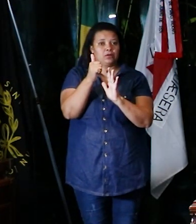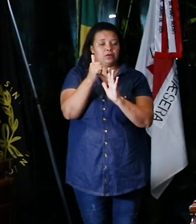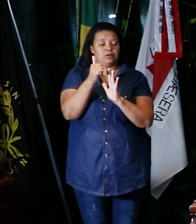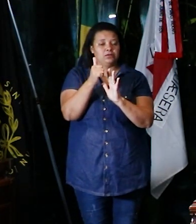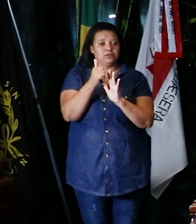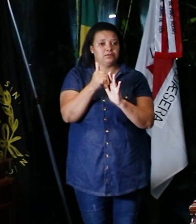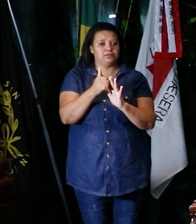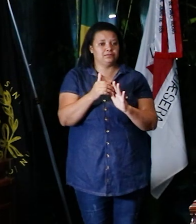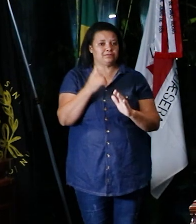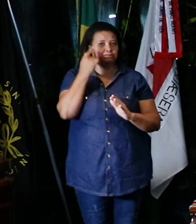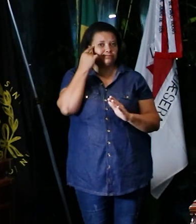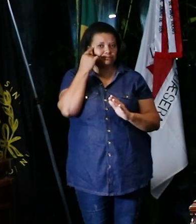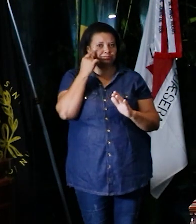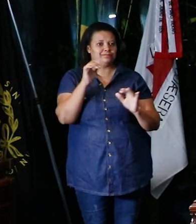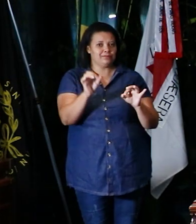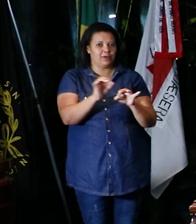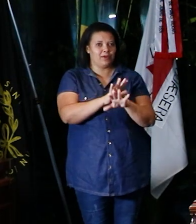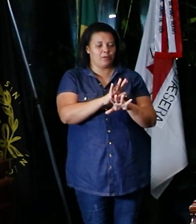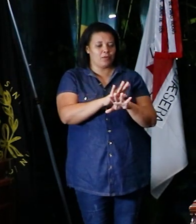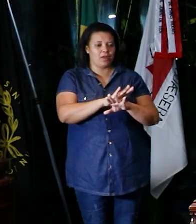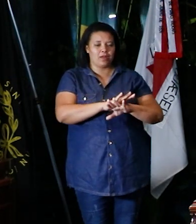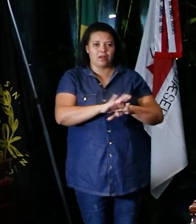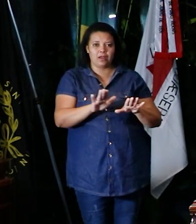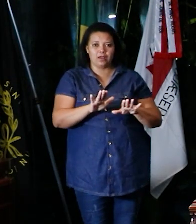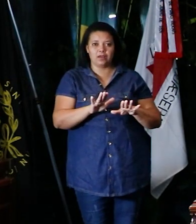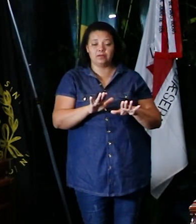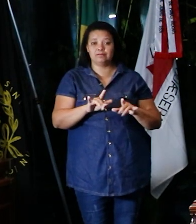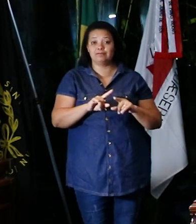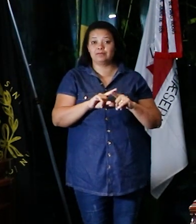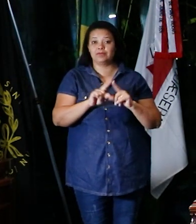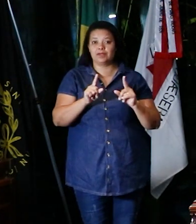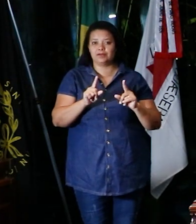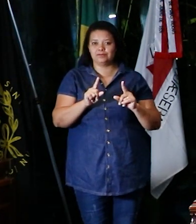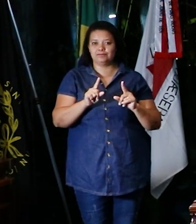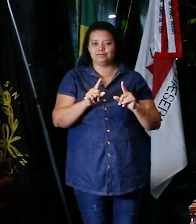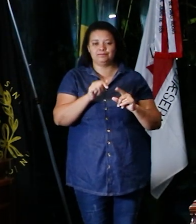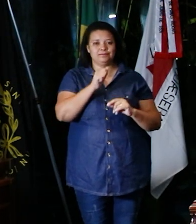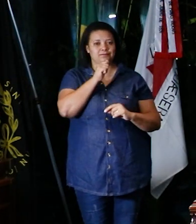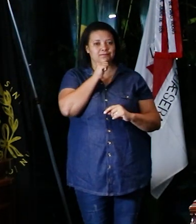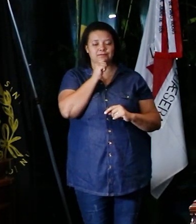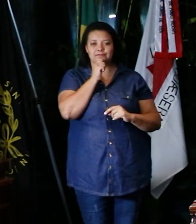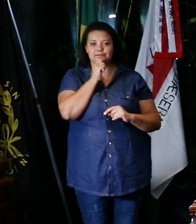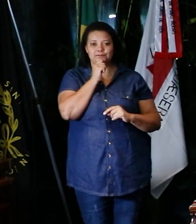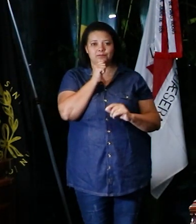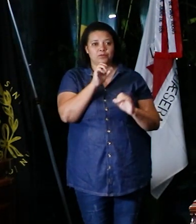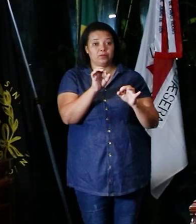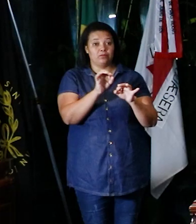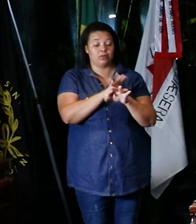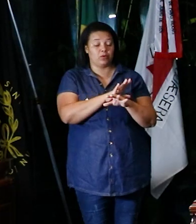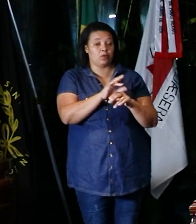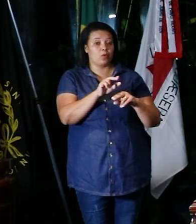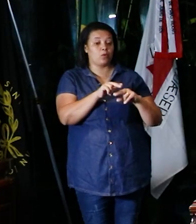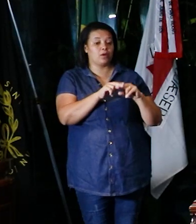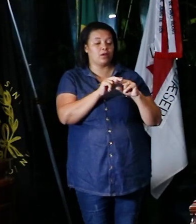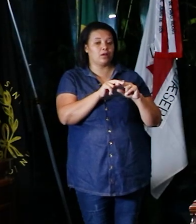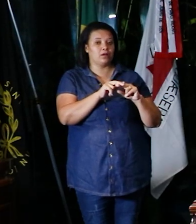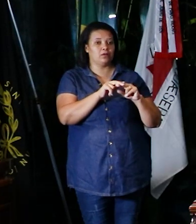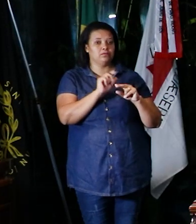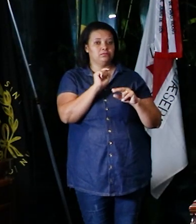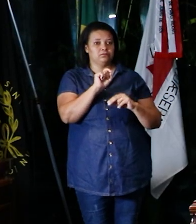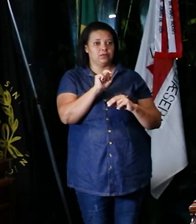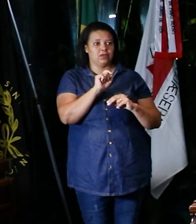catástrofe, embora não houvessem acabado com a causa maior das favelas. E